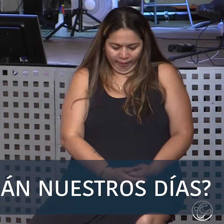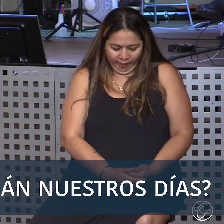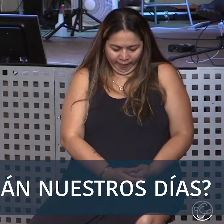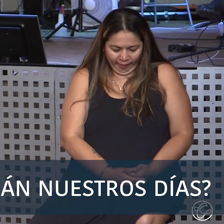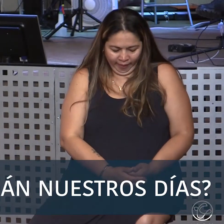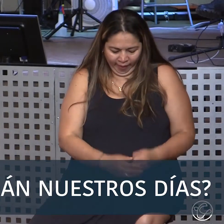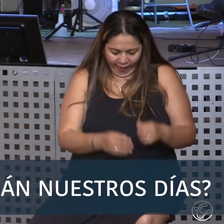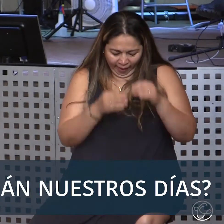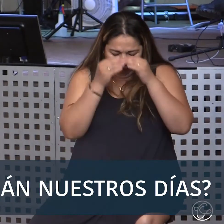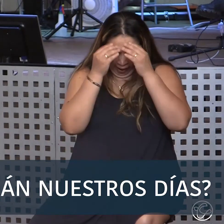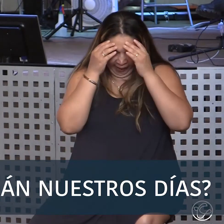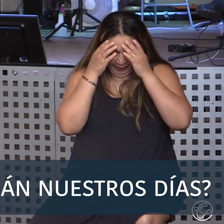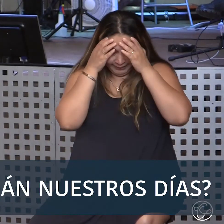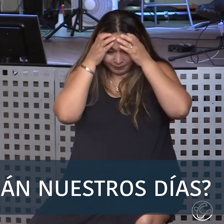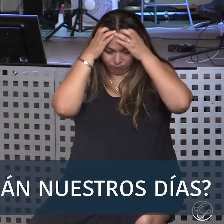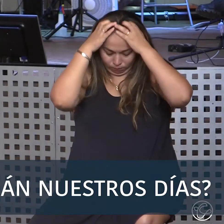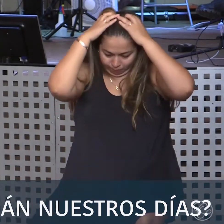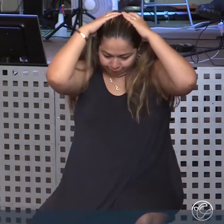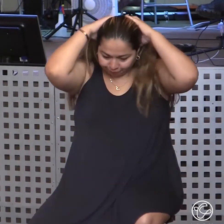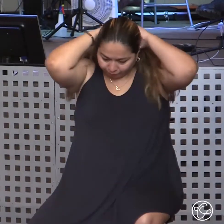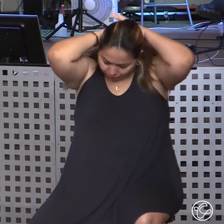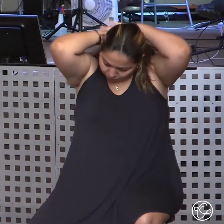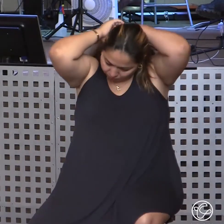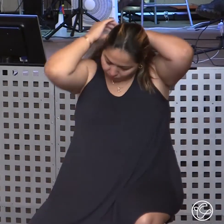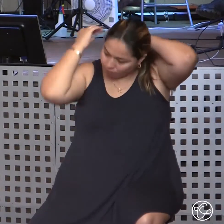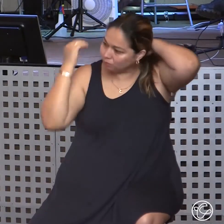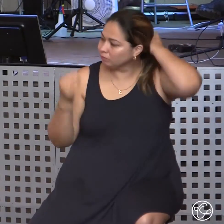alargar? ¿Tus días sean alargados?